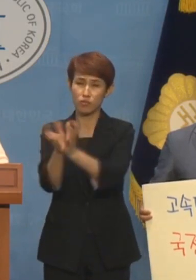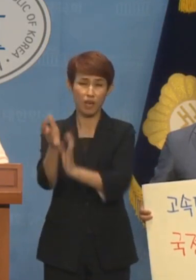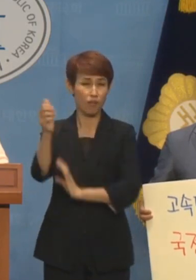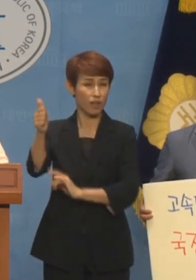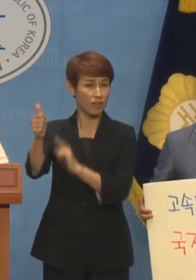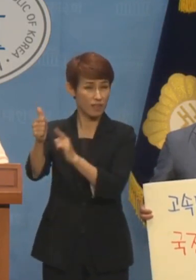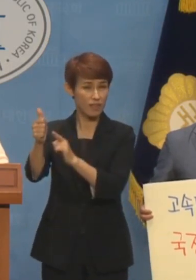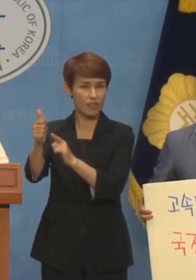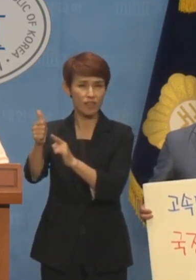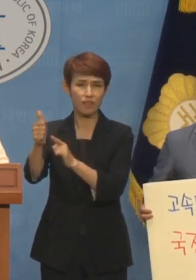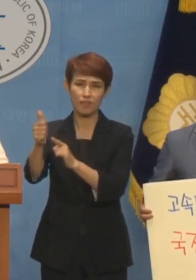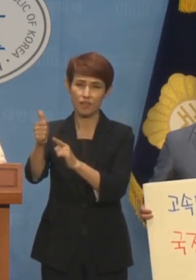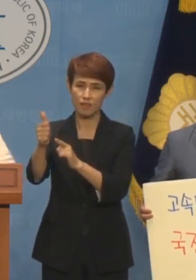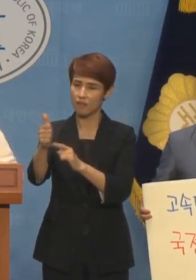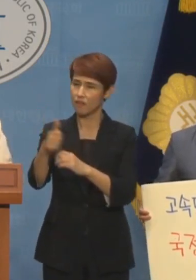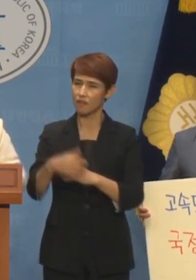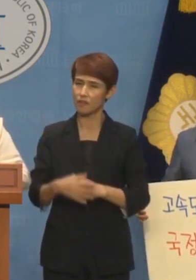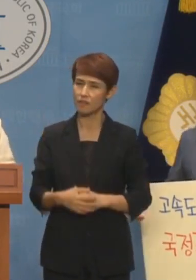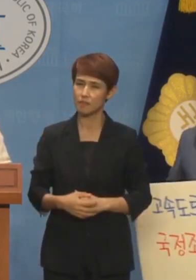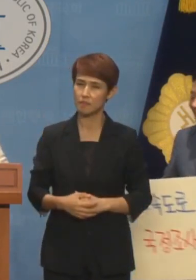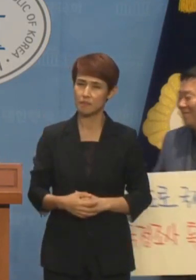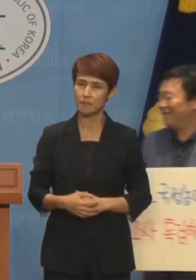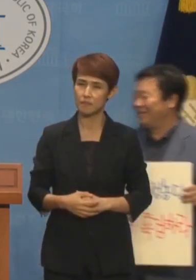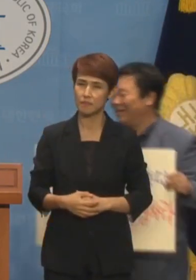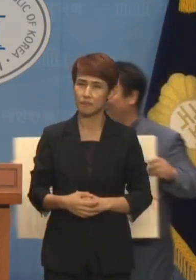장관님의 문을 빌겠습니다.